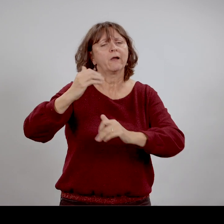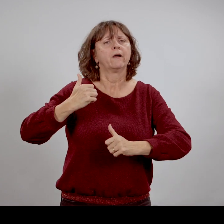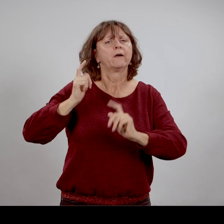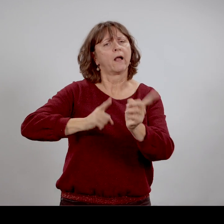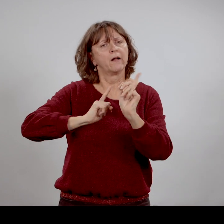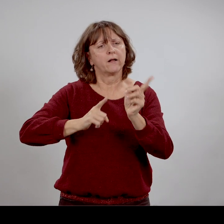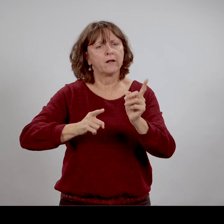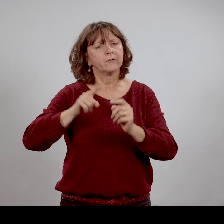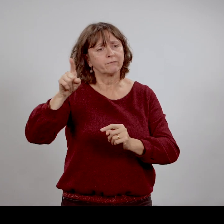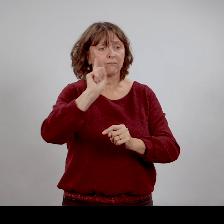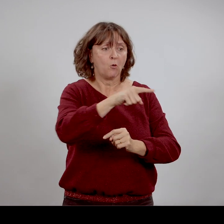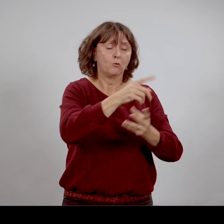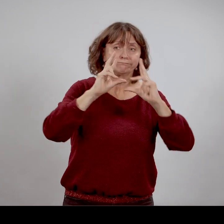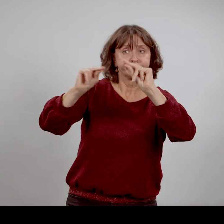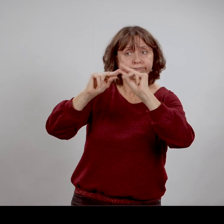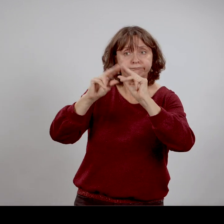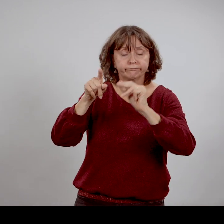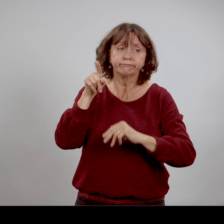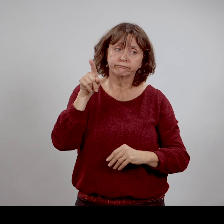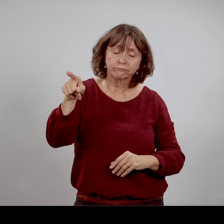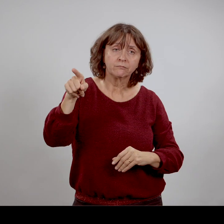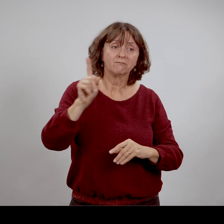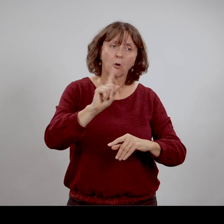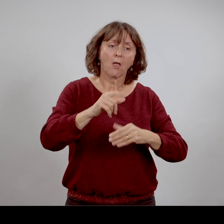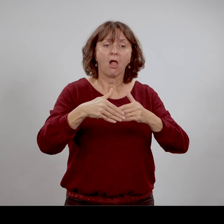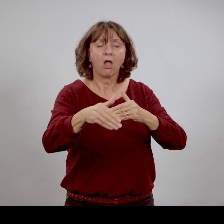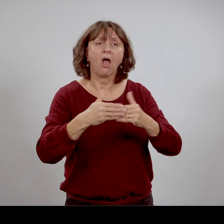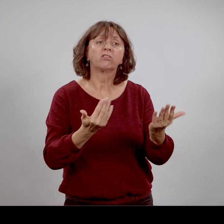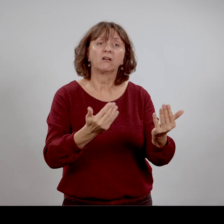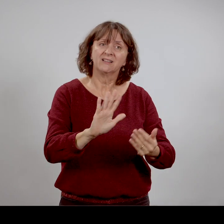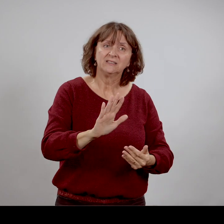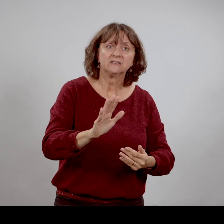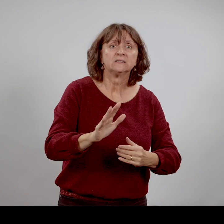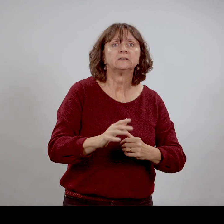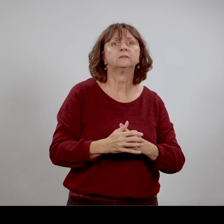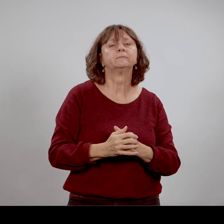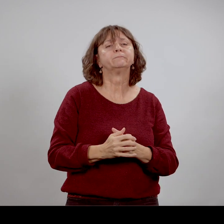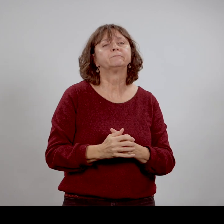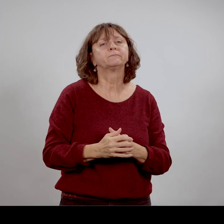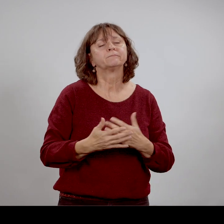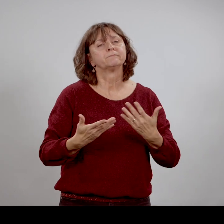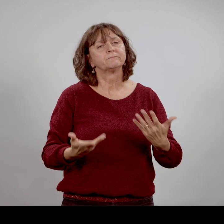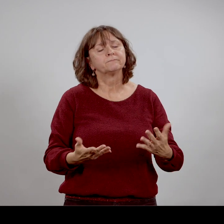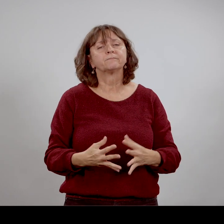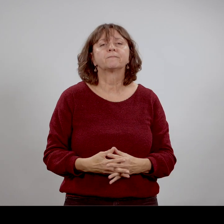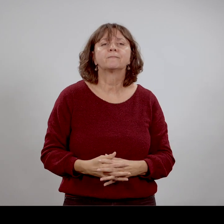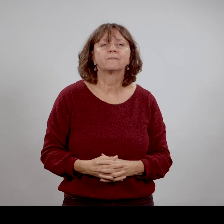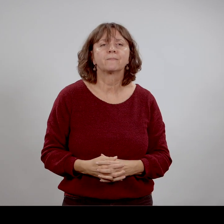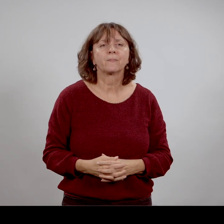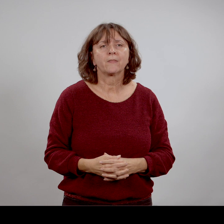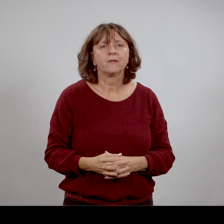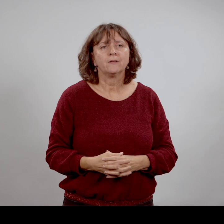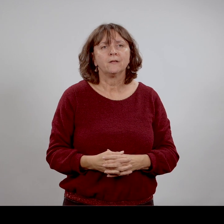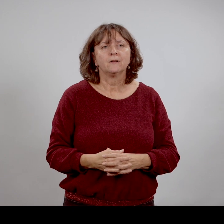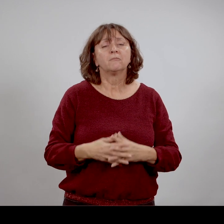mais relève du conseil de guerre et je vous engage à vous mettre en rapport avec lui sans tarder. »